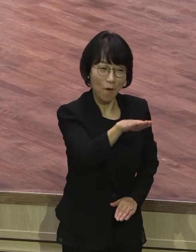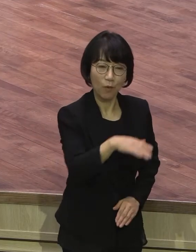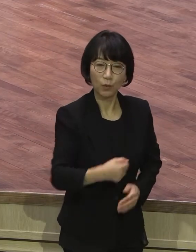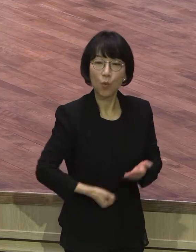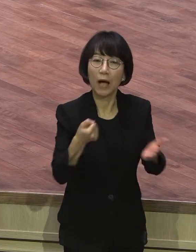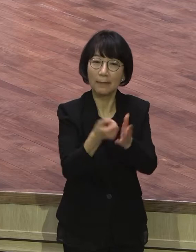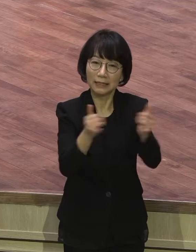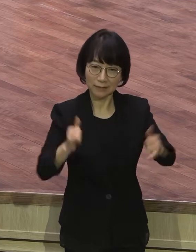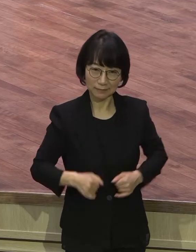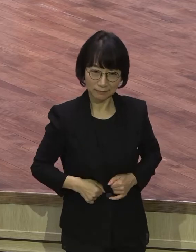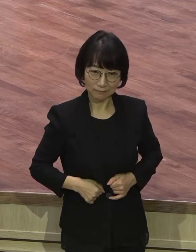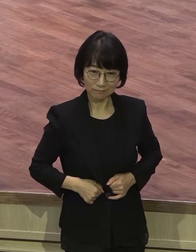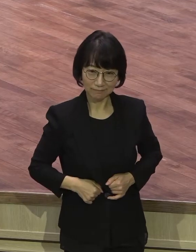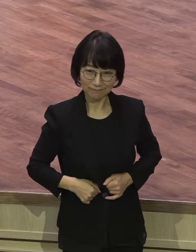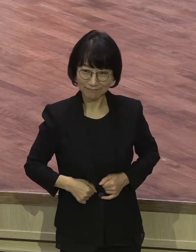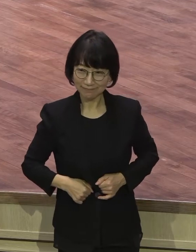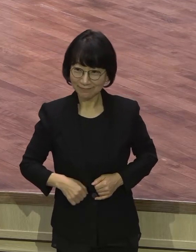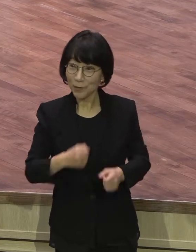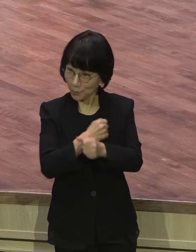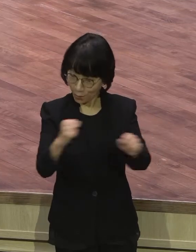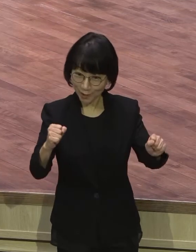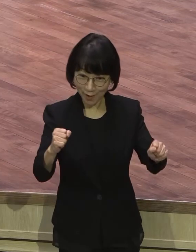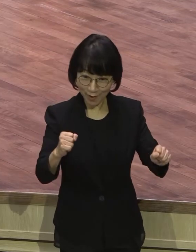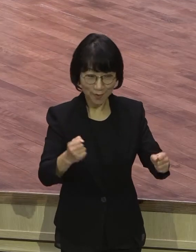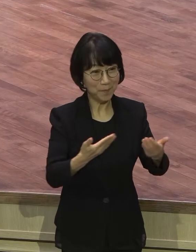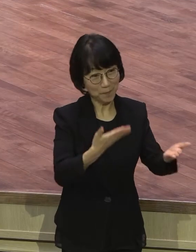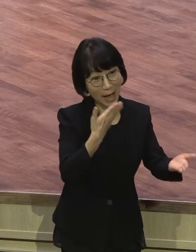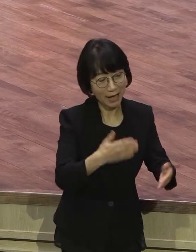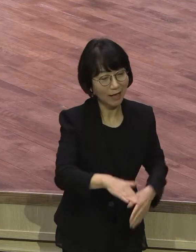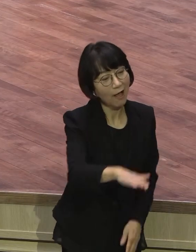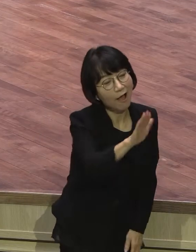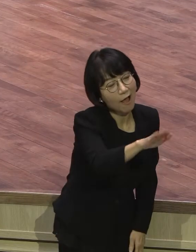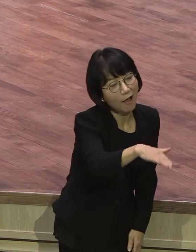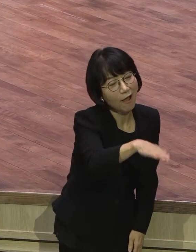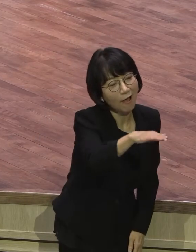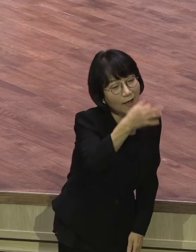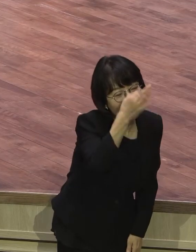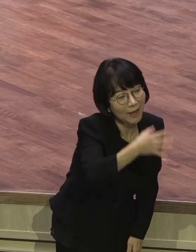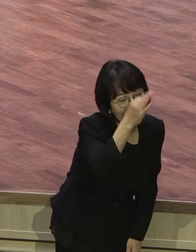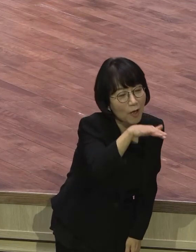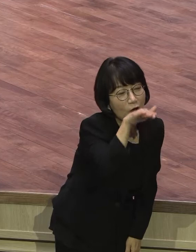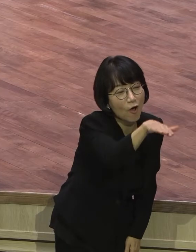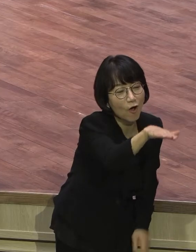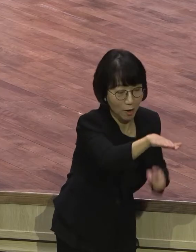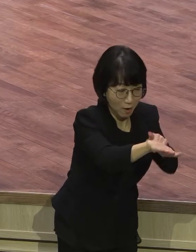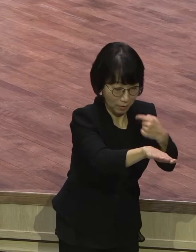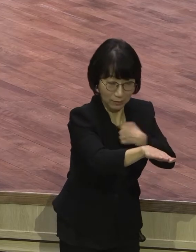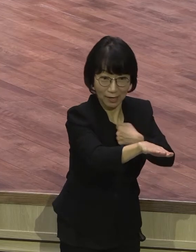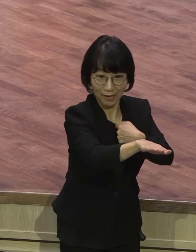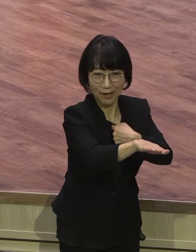사람이에요. 이게 용서하는 삶을 사는 사람이에요. 용서, 먼저 가서 용서하는 삶을.